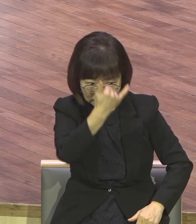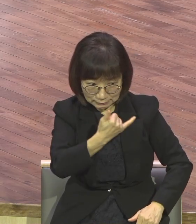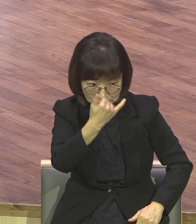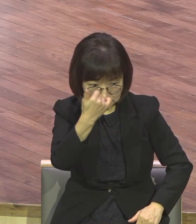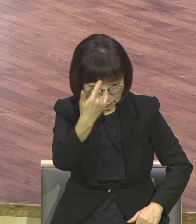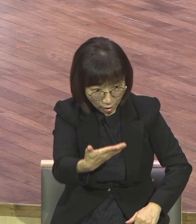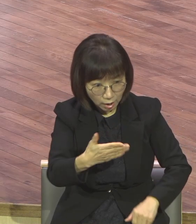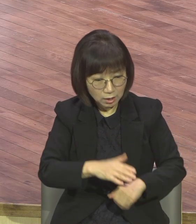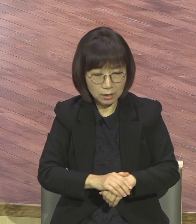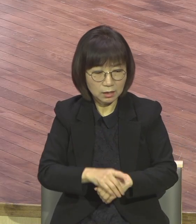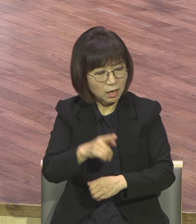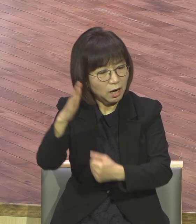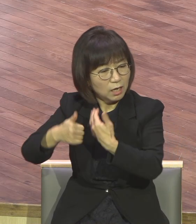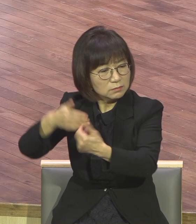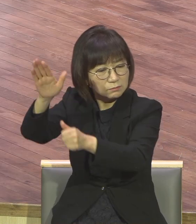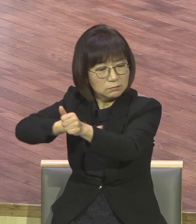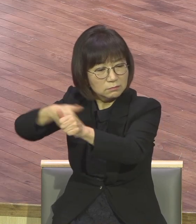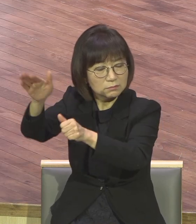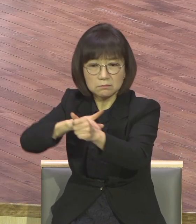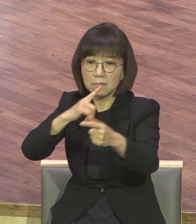신성 모독이다 그랬어요.